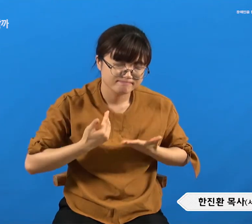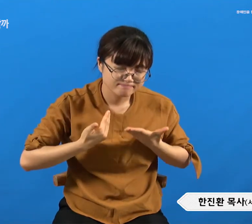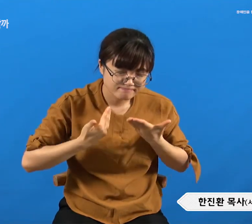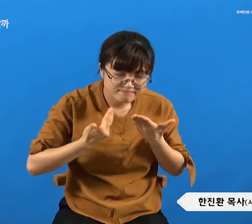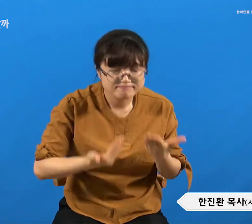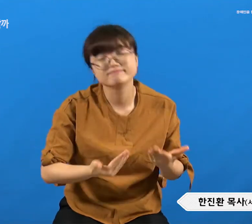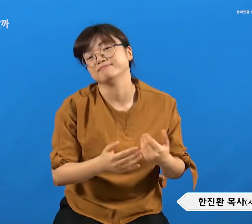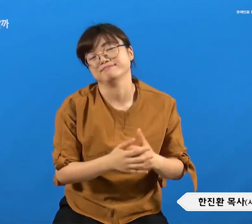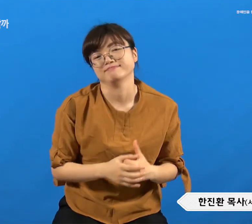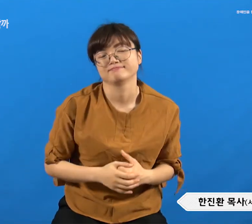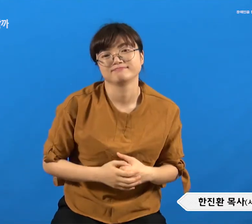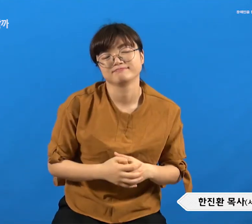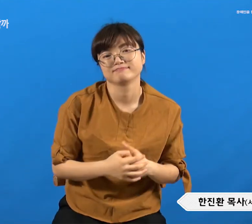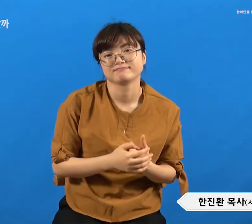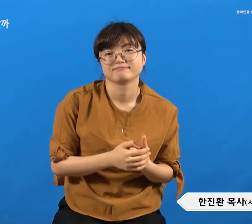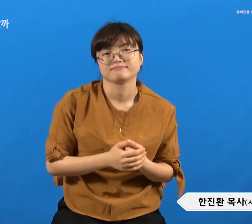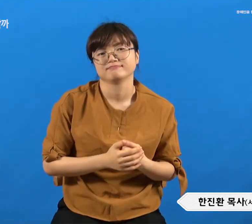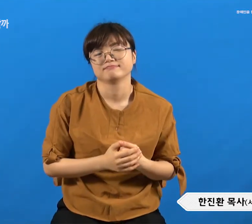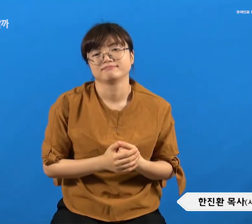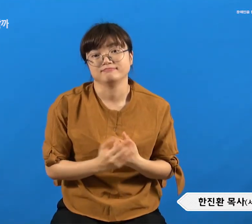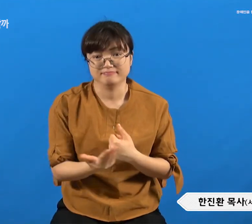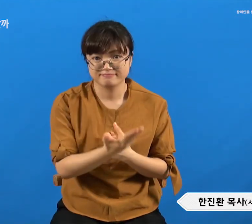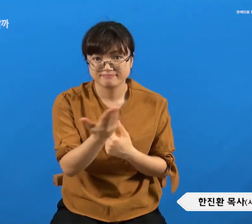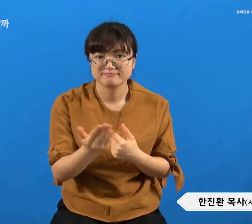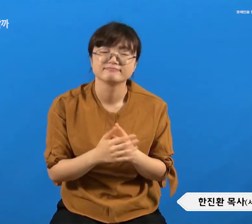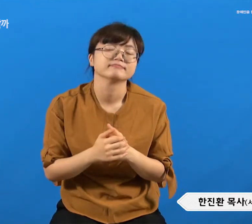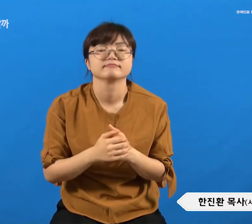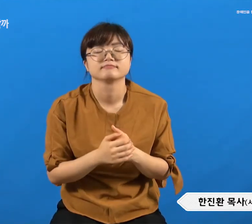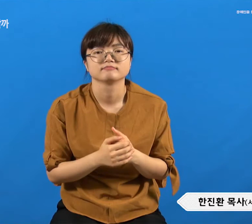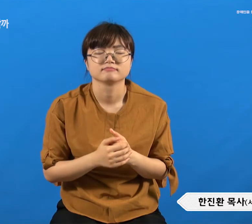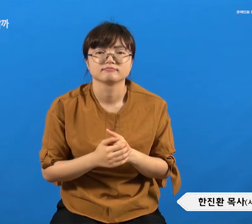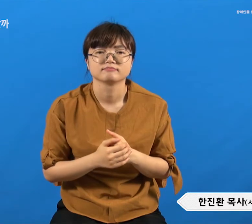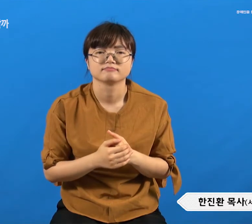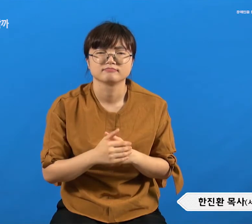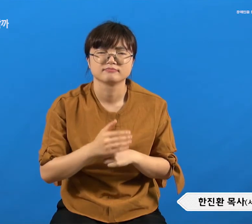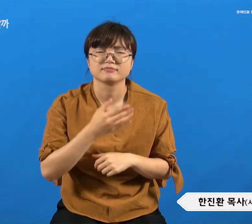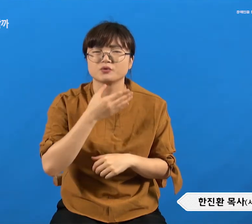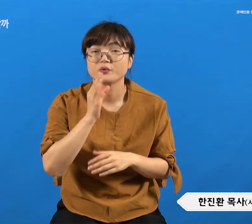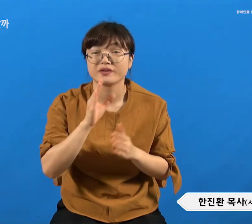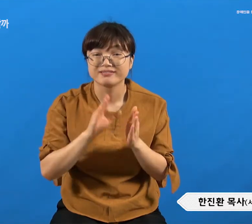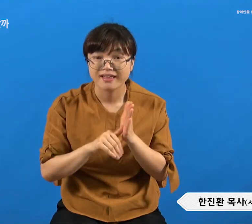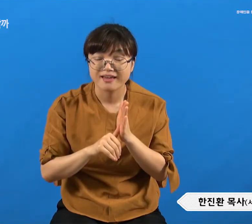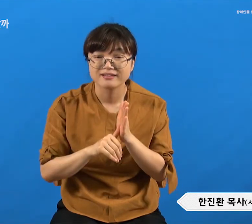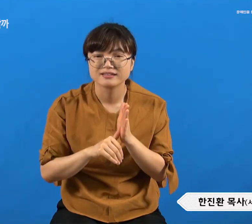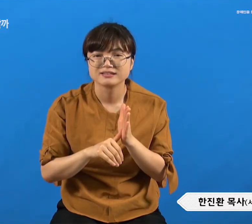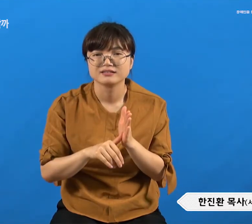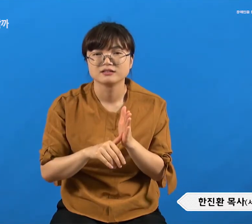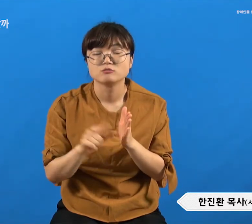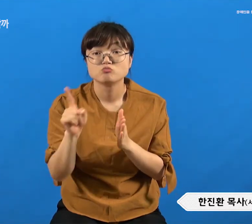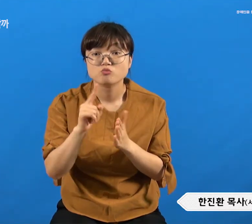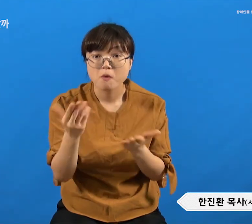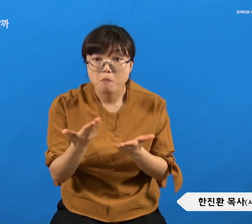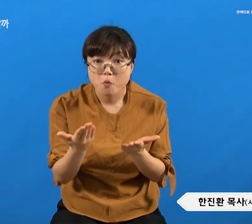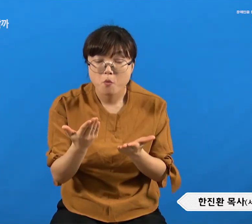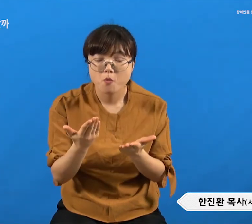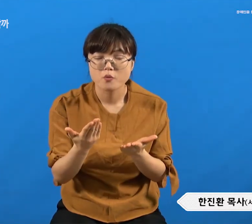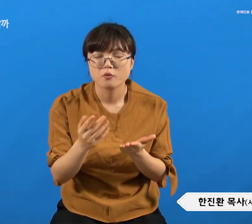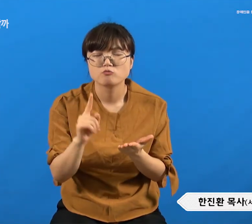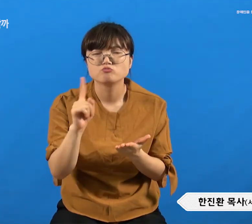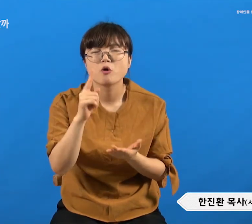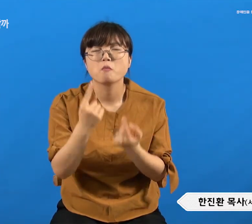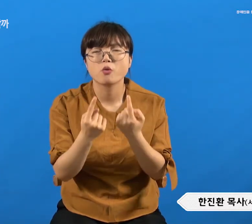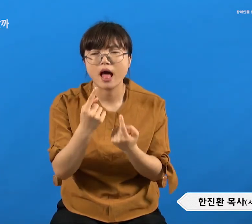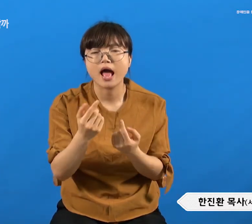다해서 바쳤습니다. 여러분, 후반전에는 무엇보다 일거리가 있어야